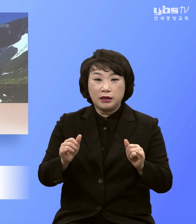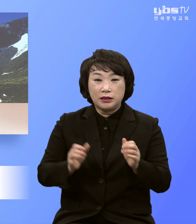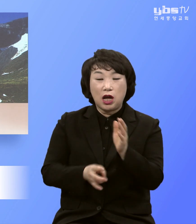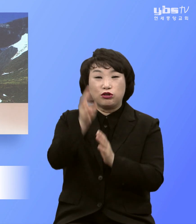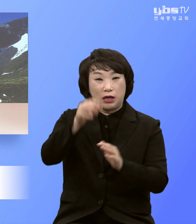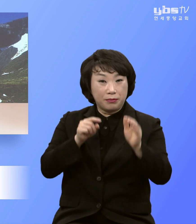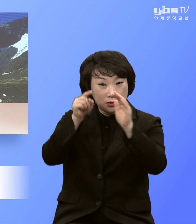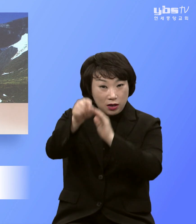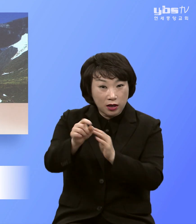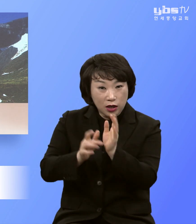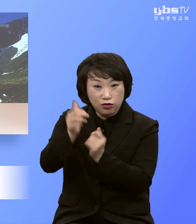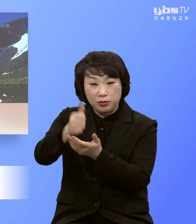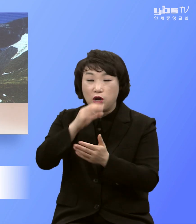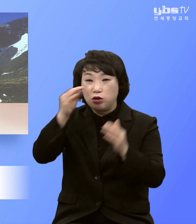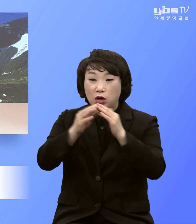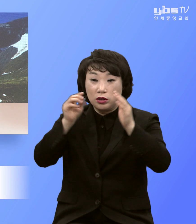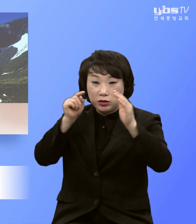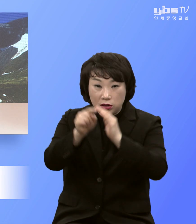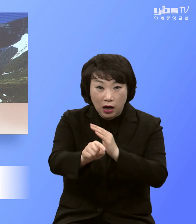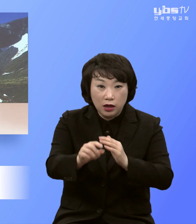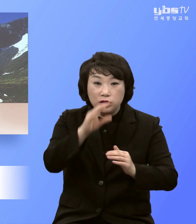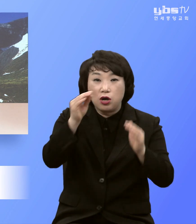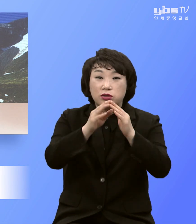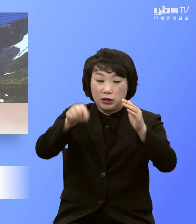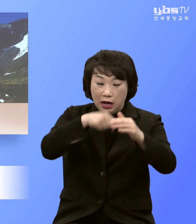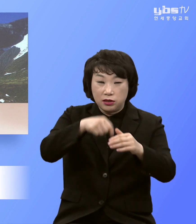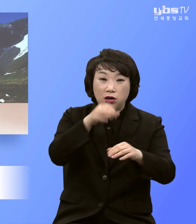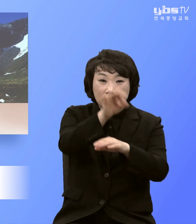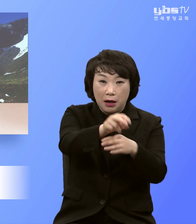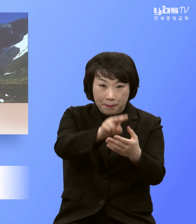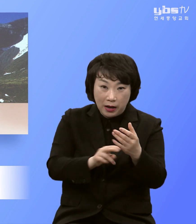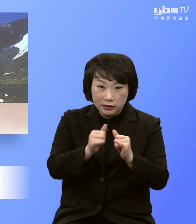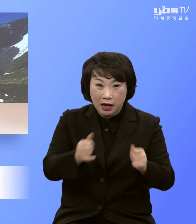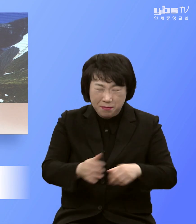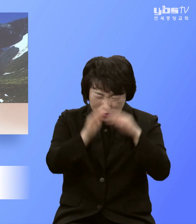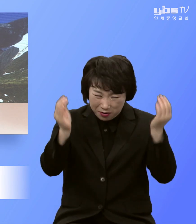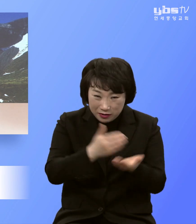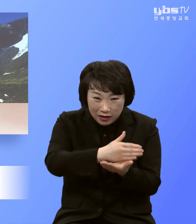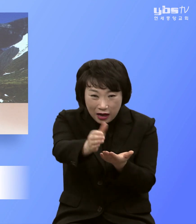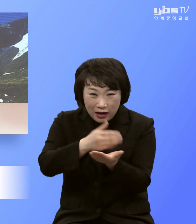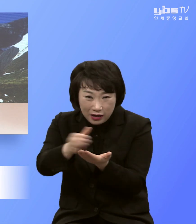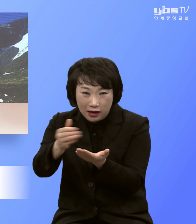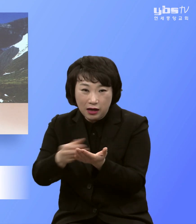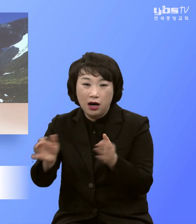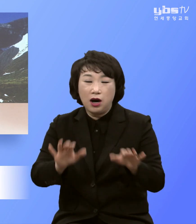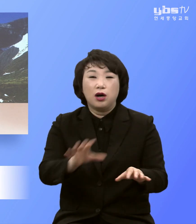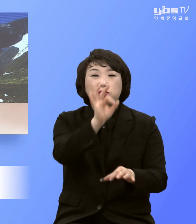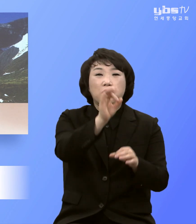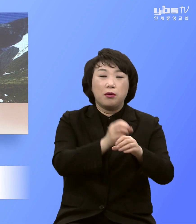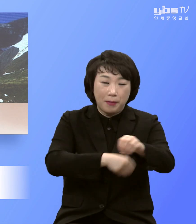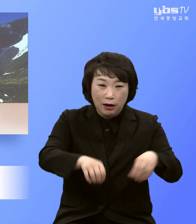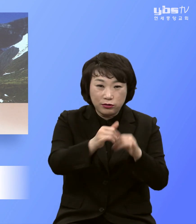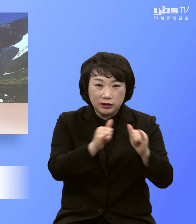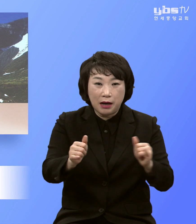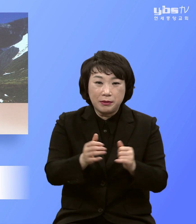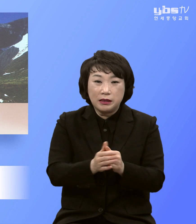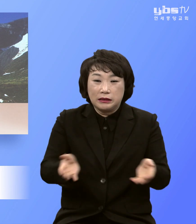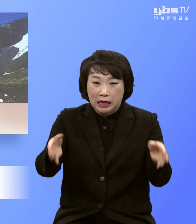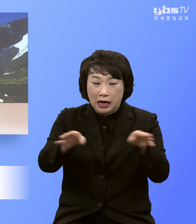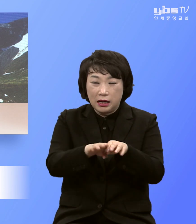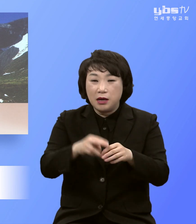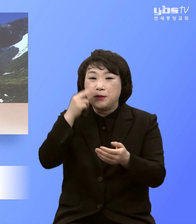들어가니라 예수께서 성전에 들어가서 성전 안에 매매하는 자들을 내어 쫓으시며 돈 바꾸는 자들의